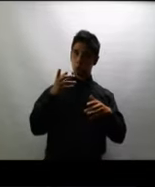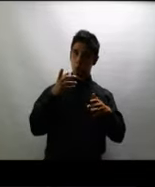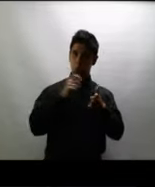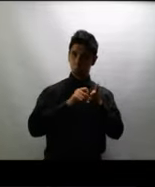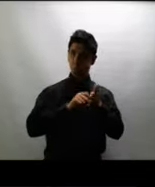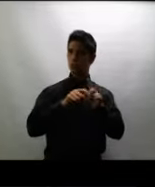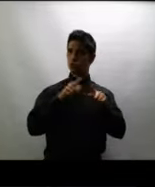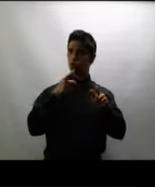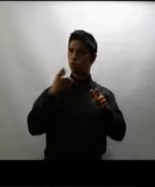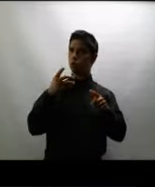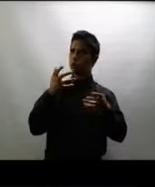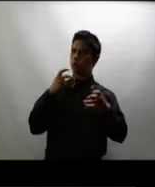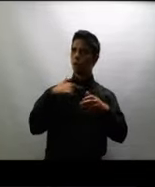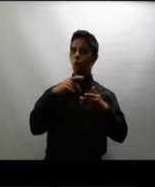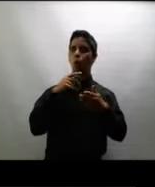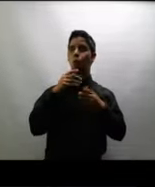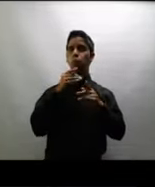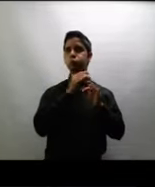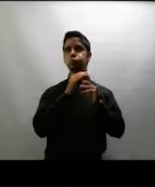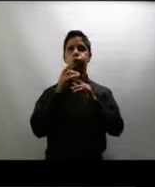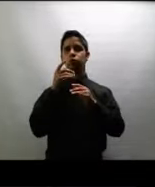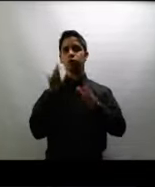Ok, pues en ese...